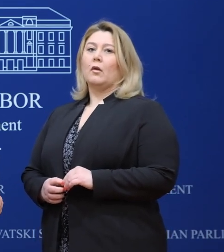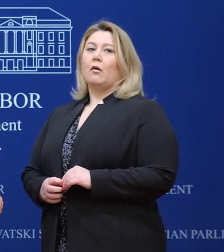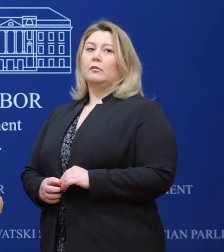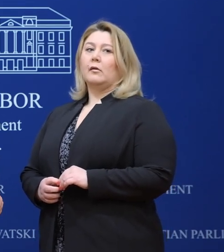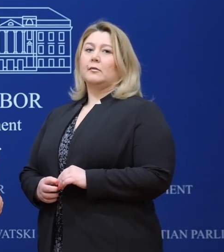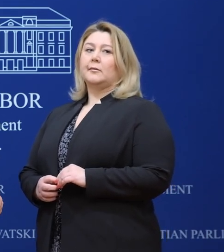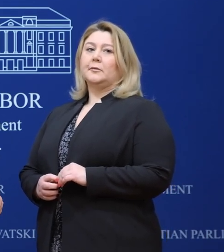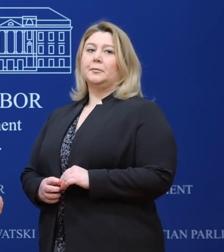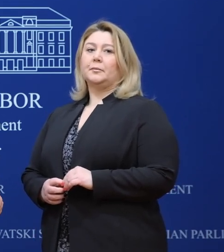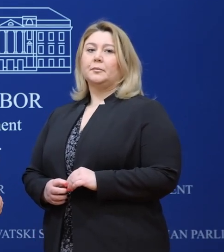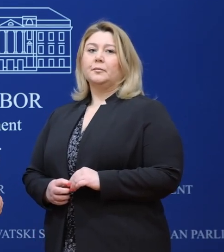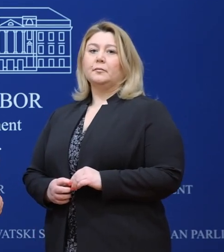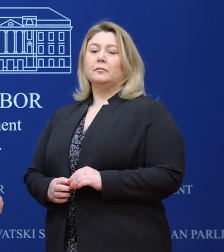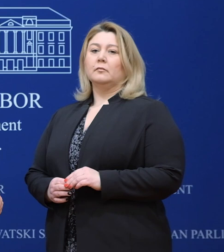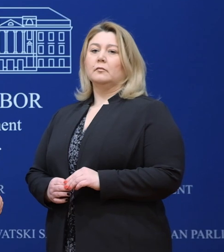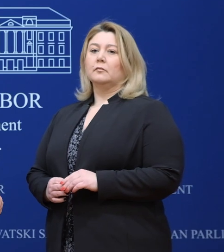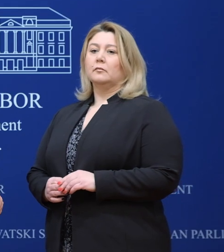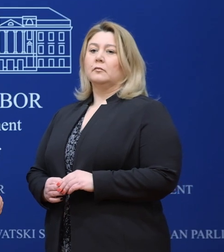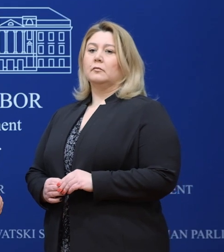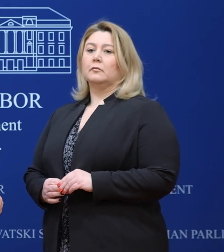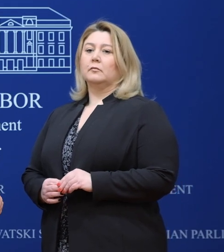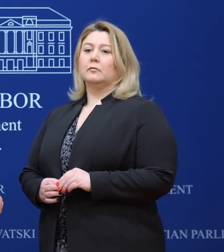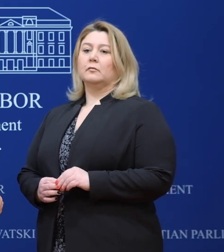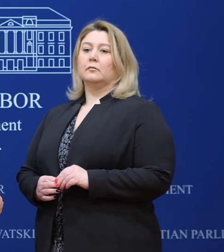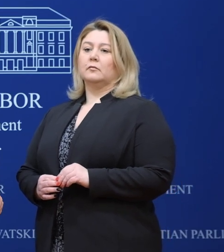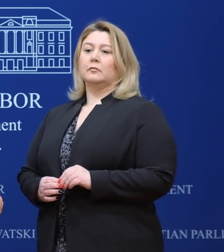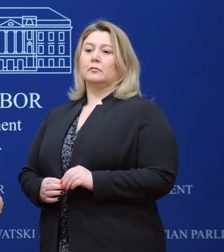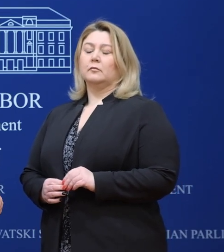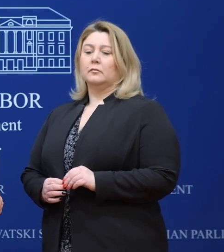način građane ove zemlje, a mi smo ovdje predstavnici građana?